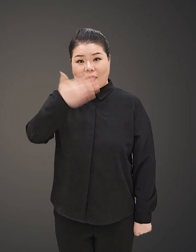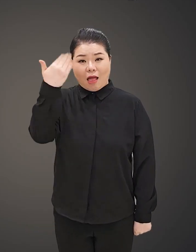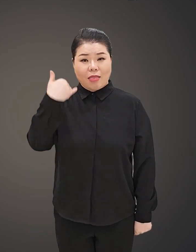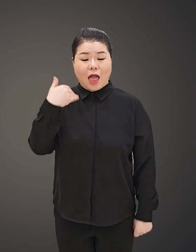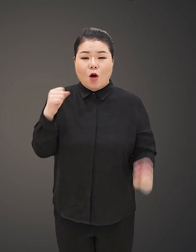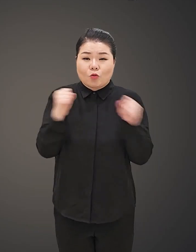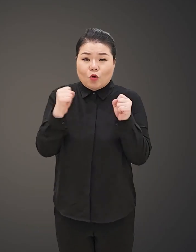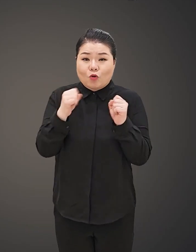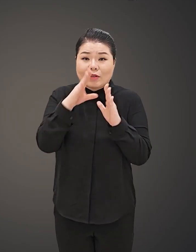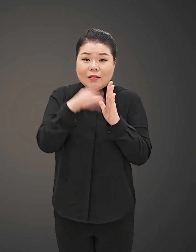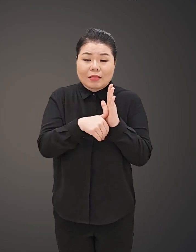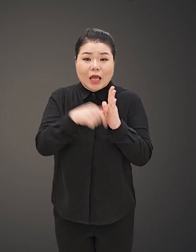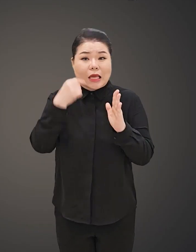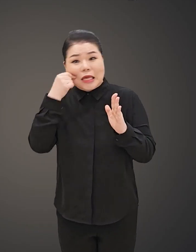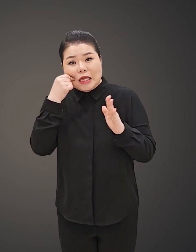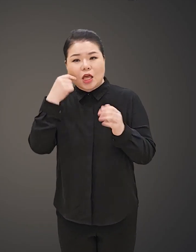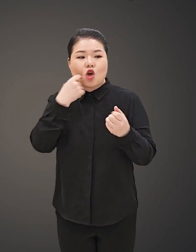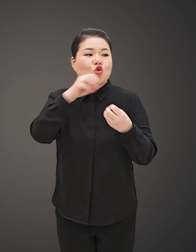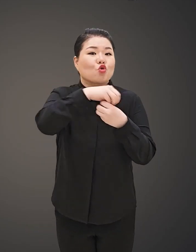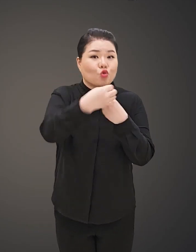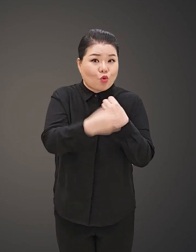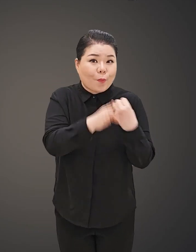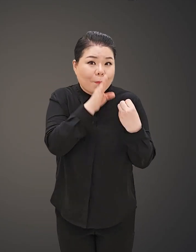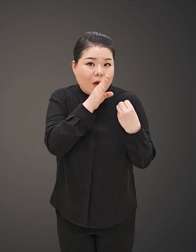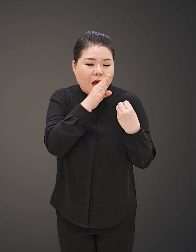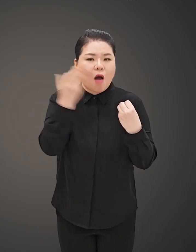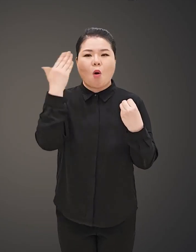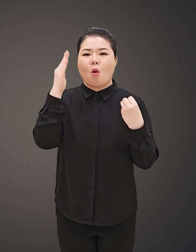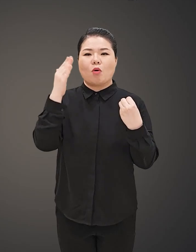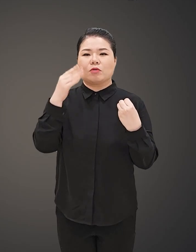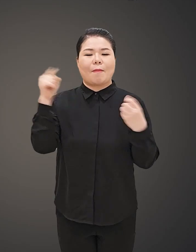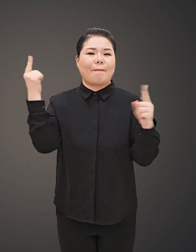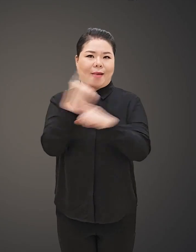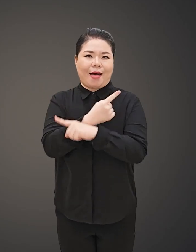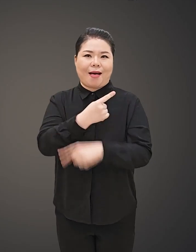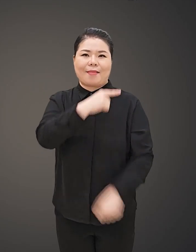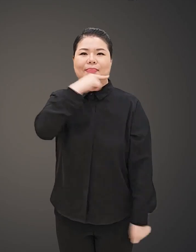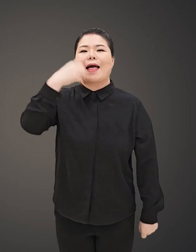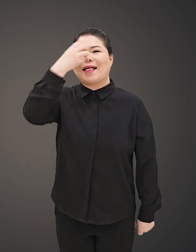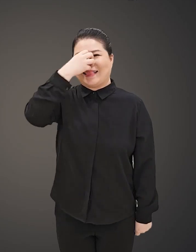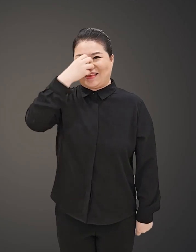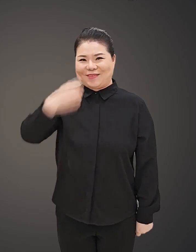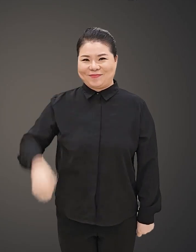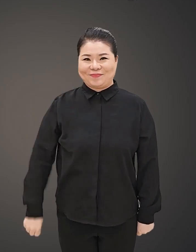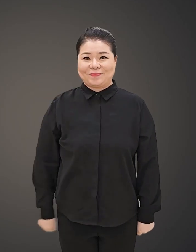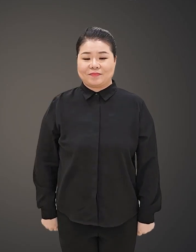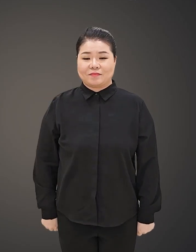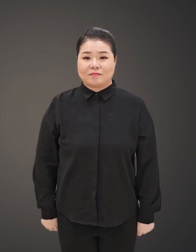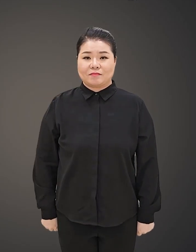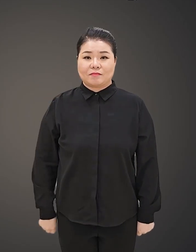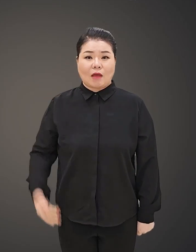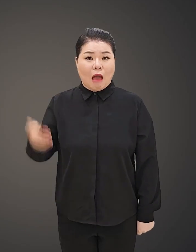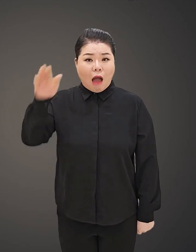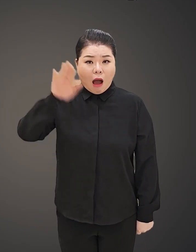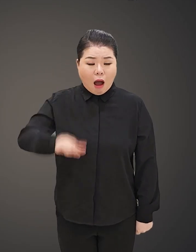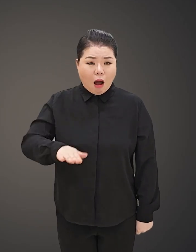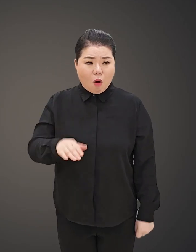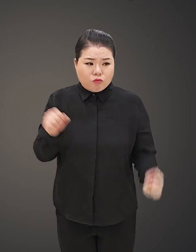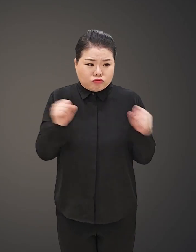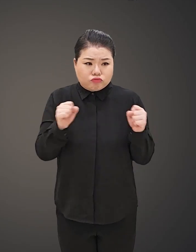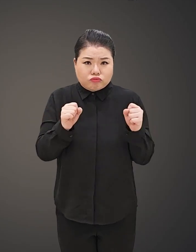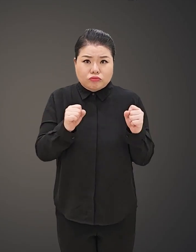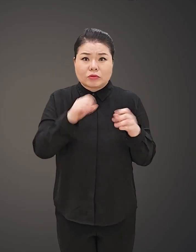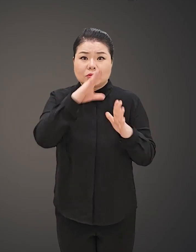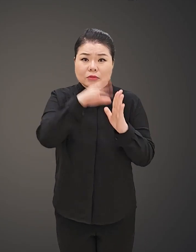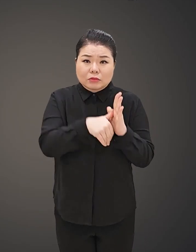최근 겨울에 가장 많이 판매되는 과일이 귤에서 딸기로 바뀌었다고 해요. 추운 겨울에 딸기를